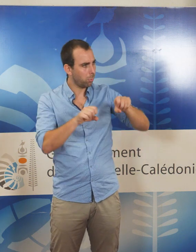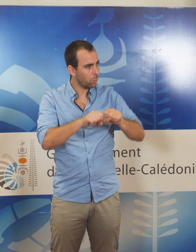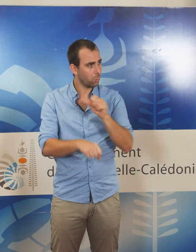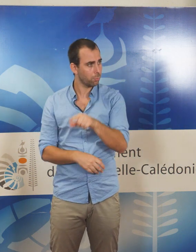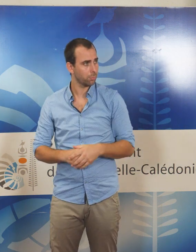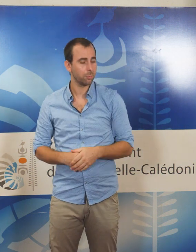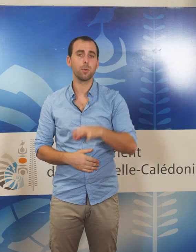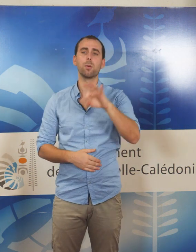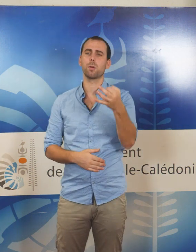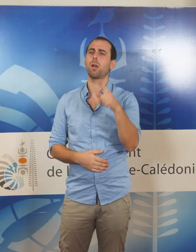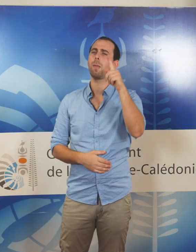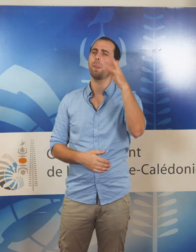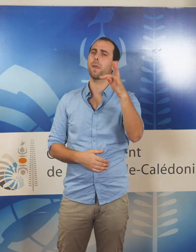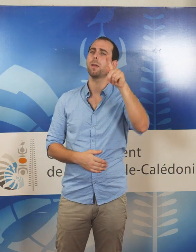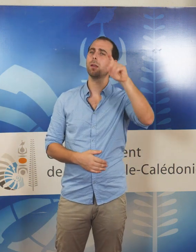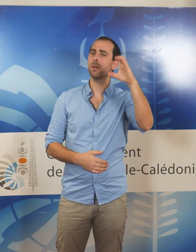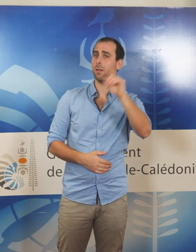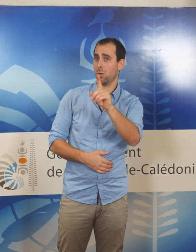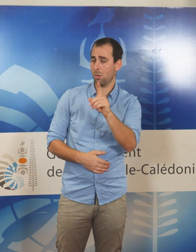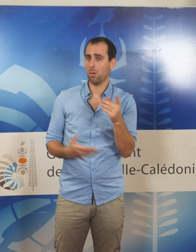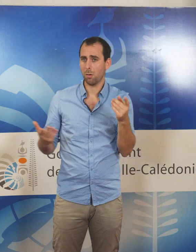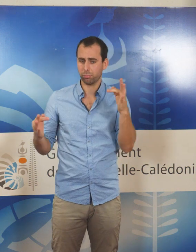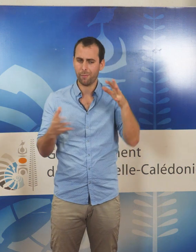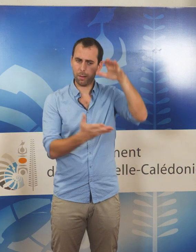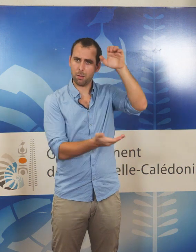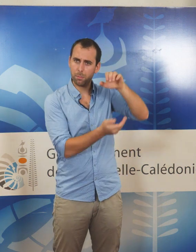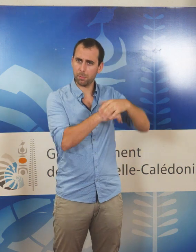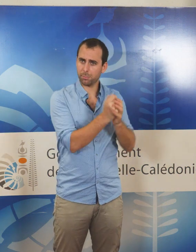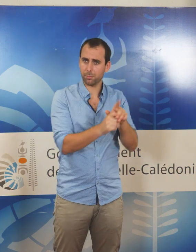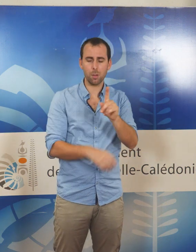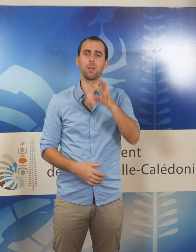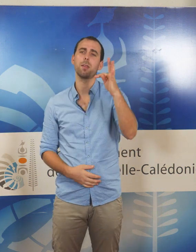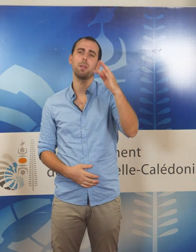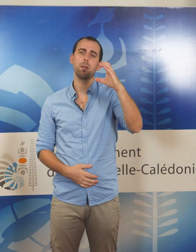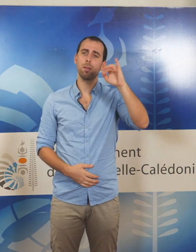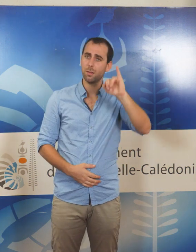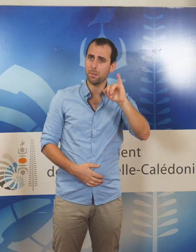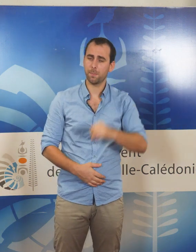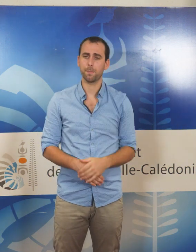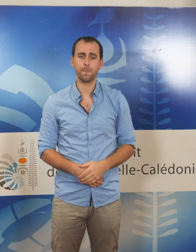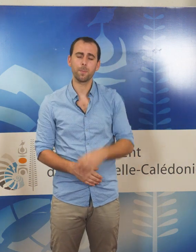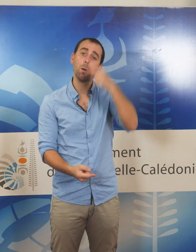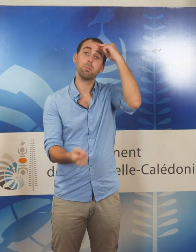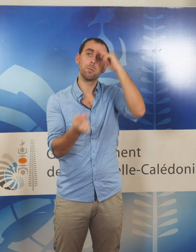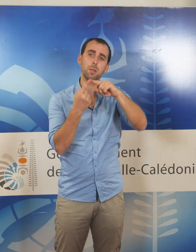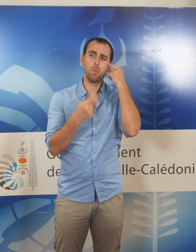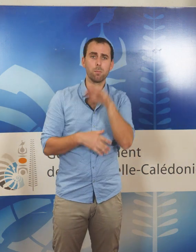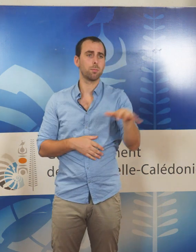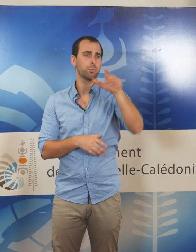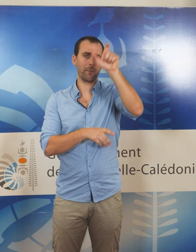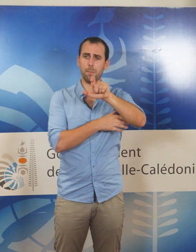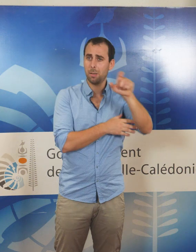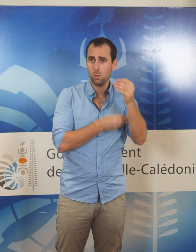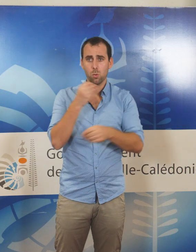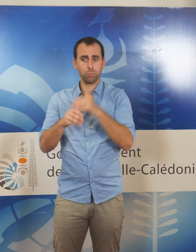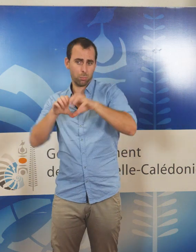la TCI, c'est pas sur la TGC là en l'occurrence pour le gel hydroalcoolique, mais sur la TCI, l'idée est de mettre en place pour les pharmacies et pour les